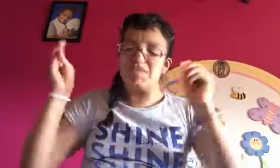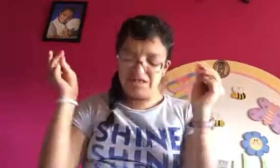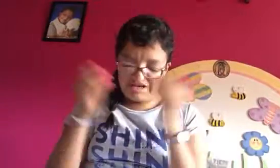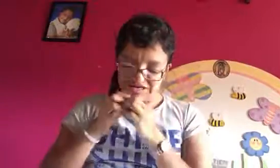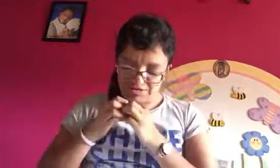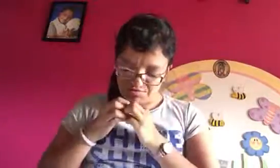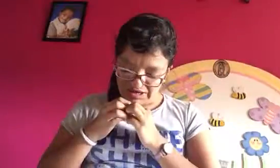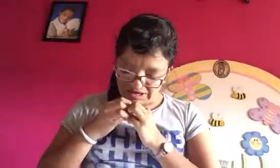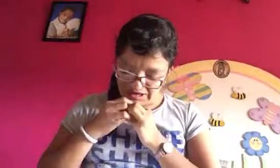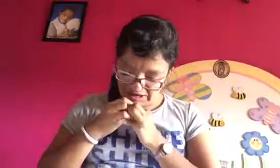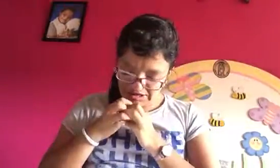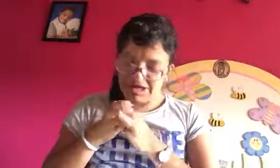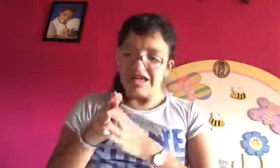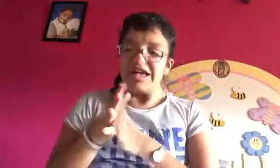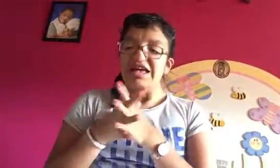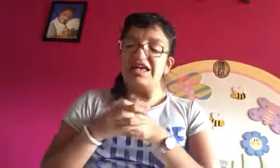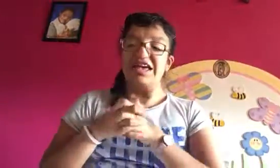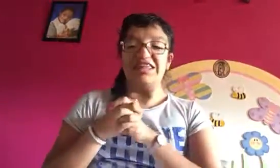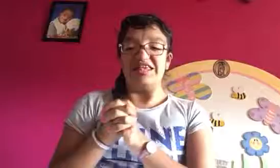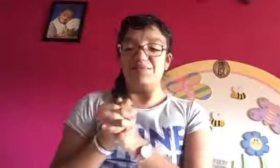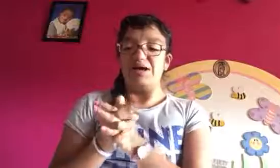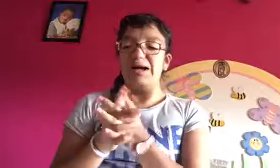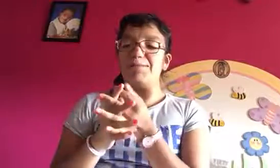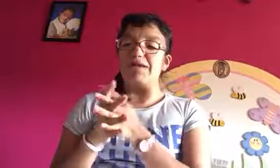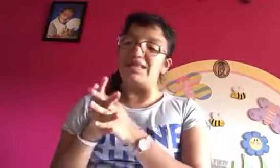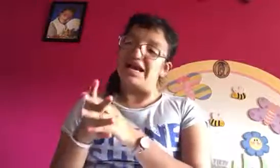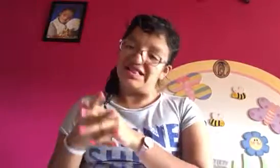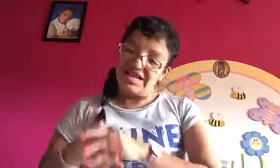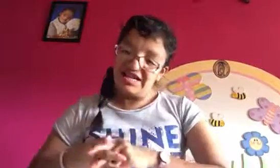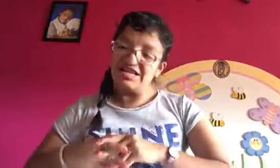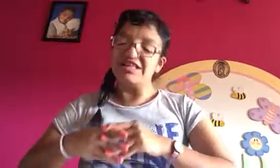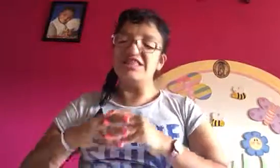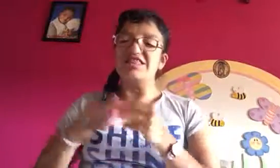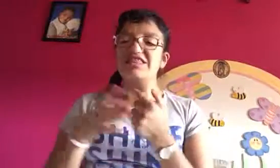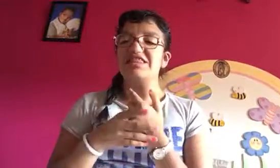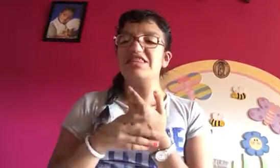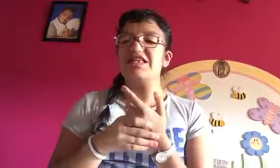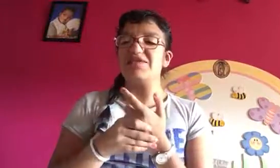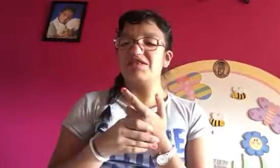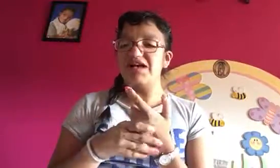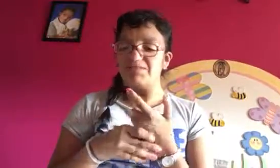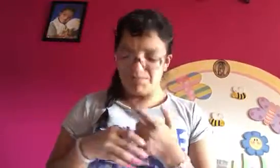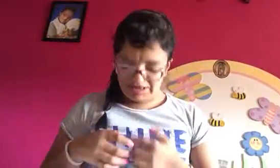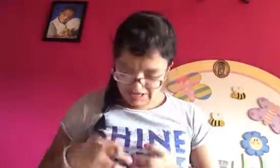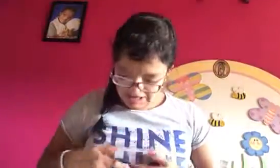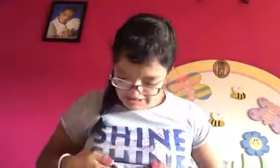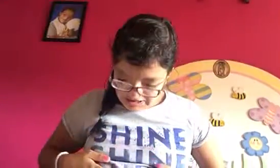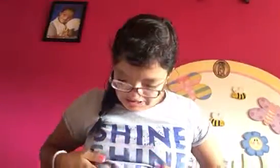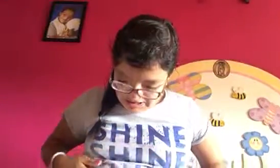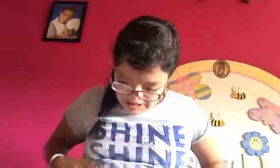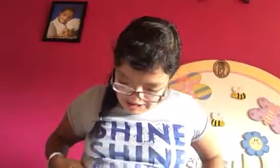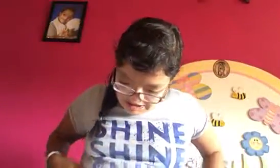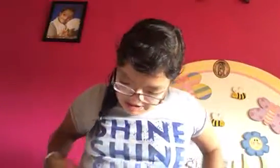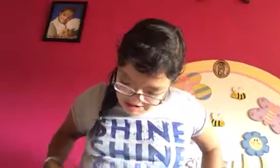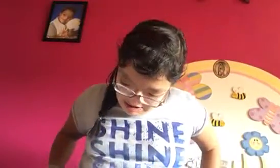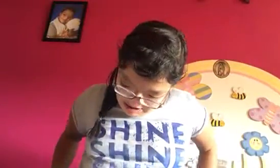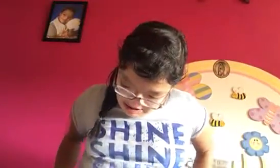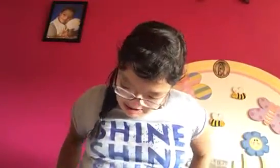esta canción me encanta y se llama Ven a cantar de Navidad, Ven a cantar de Ya llegó